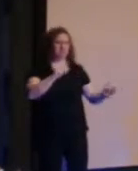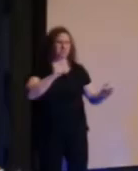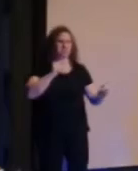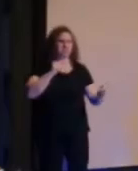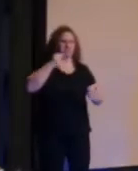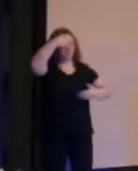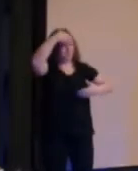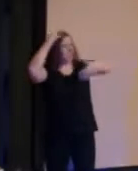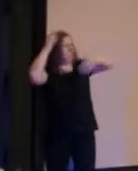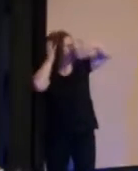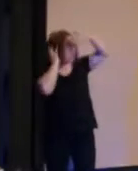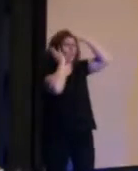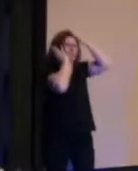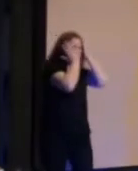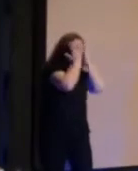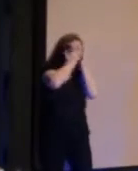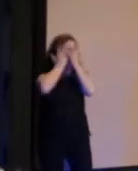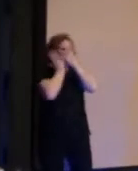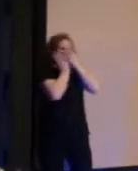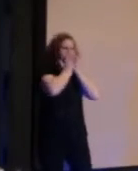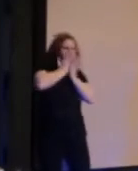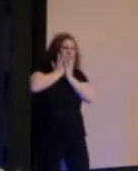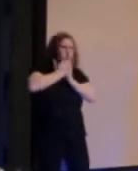Parecía alguien de ninguna parte.